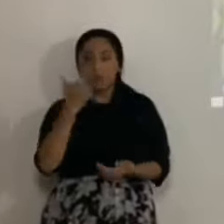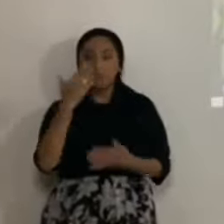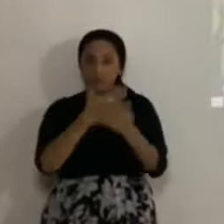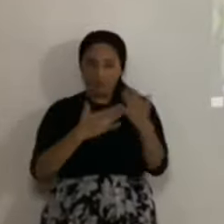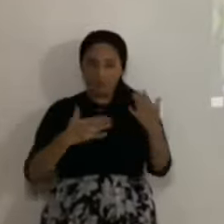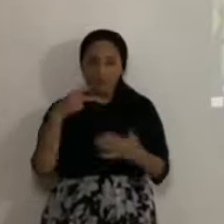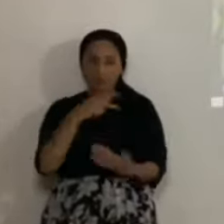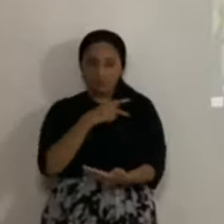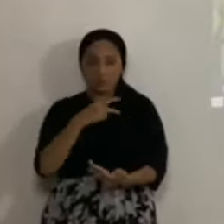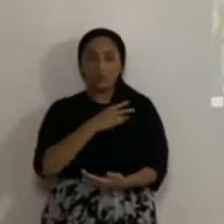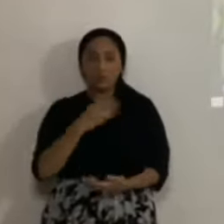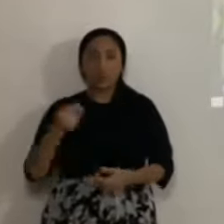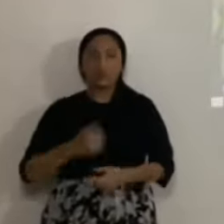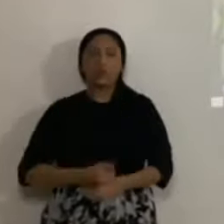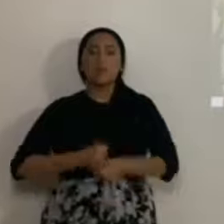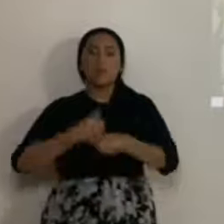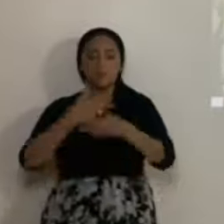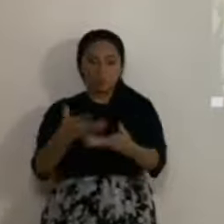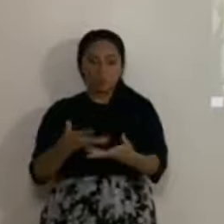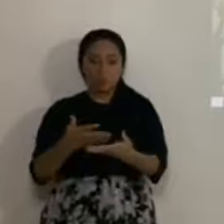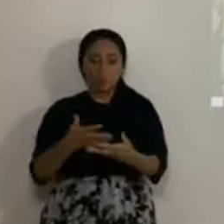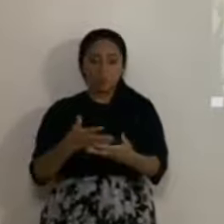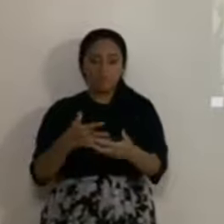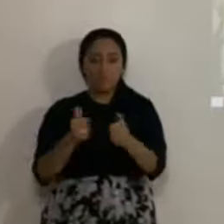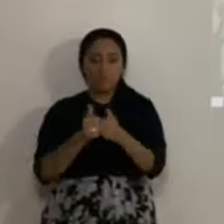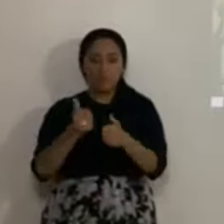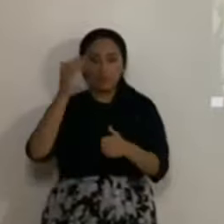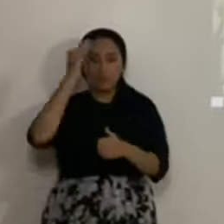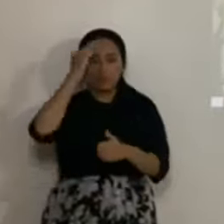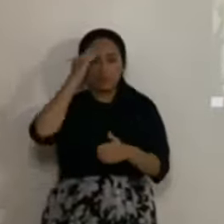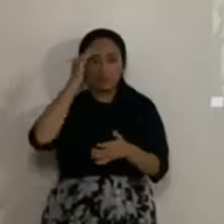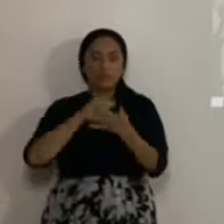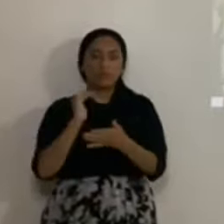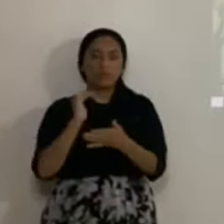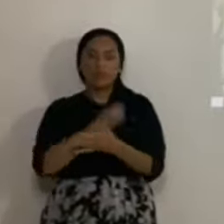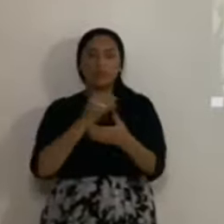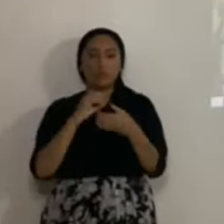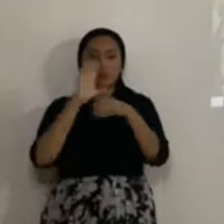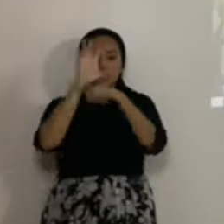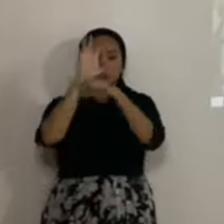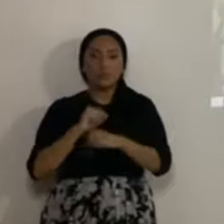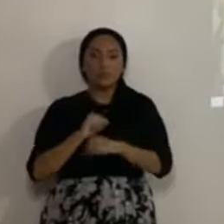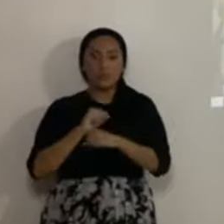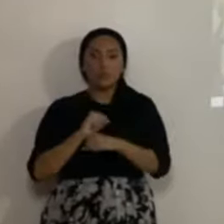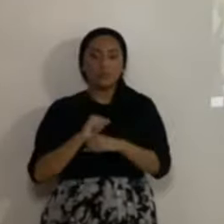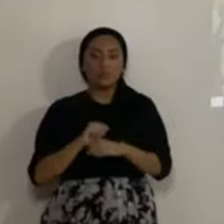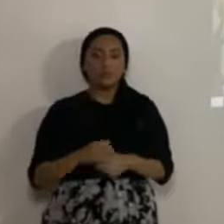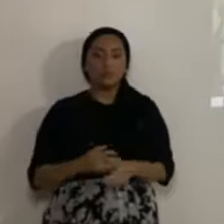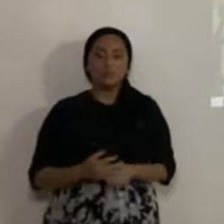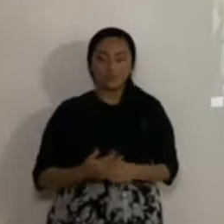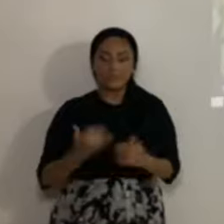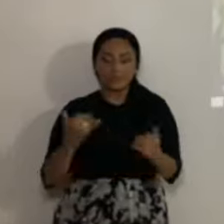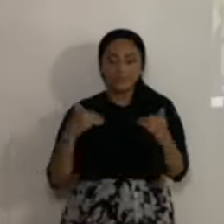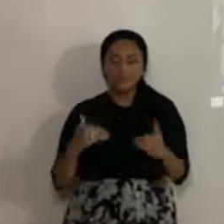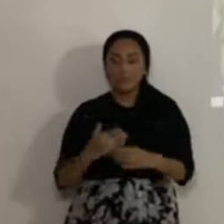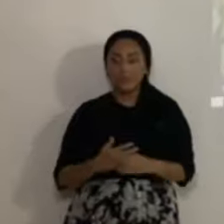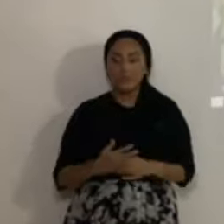Salmos y decirlos, pero con seguridad, ese es nuestro hábito, ese es nuestro alito. Ahora,